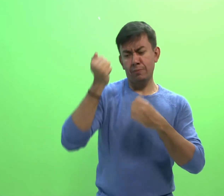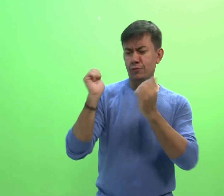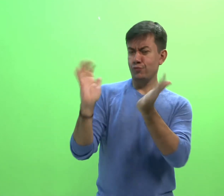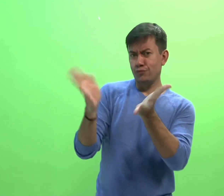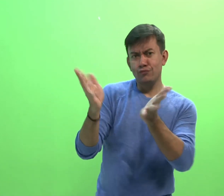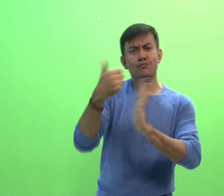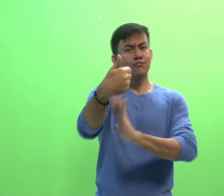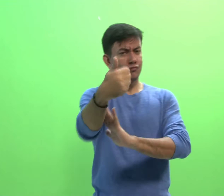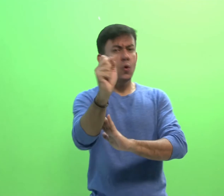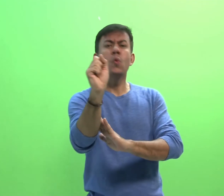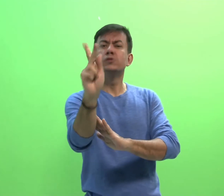comunicar fluentemente.